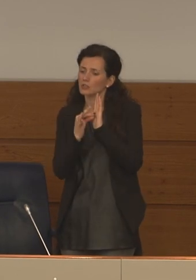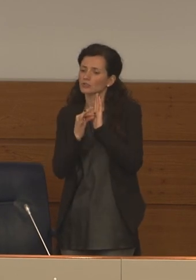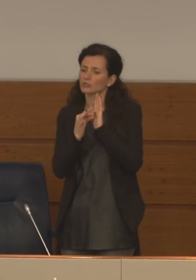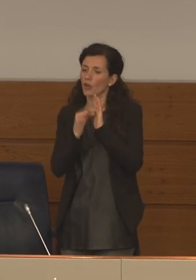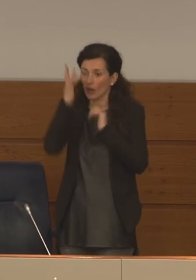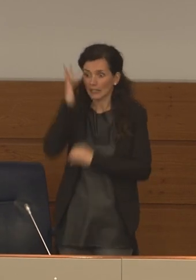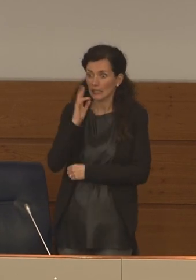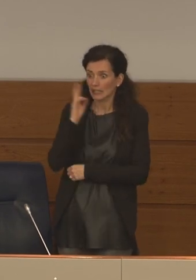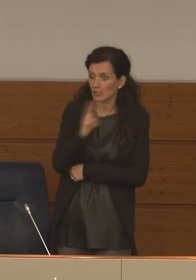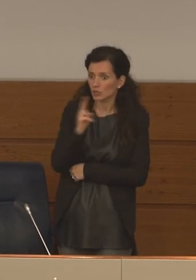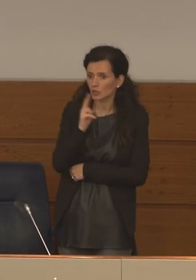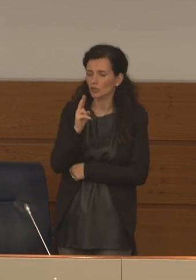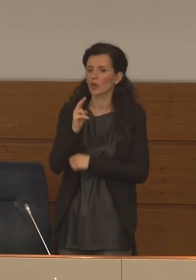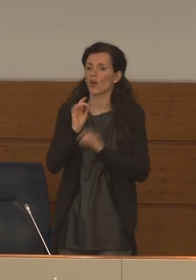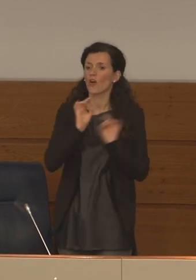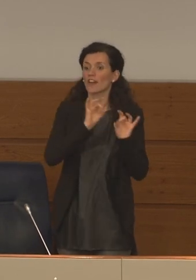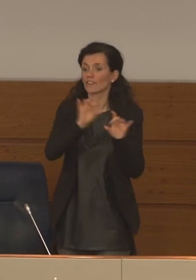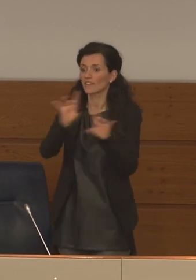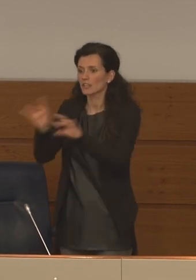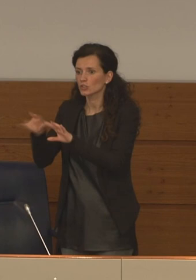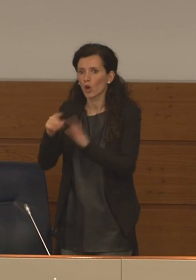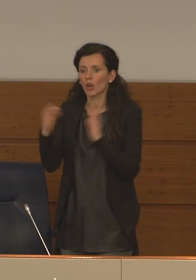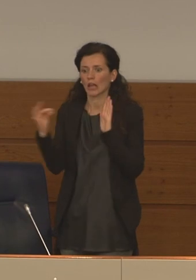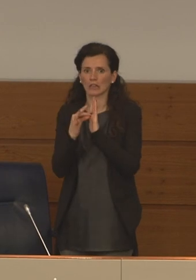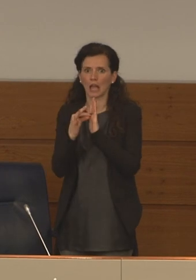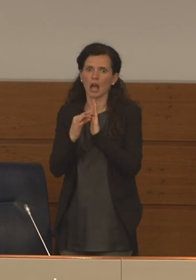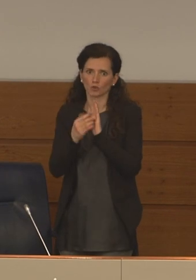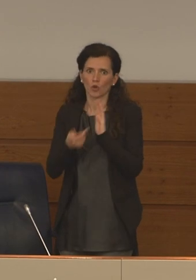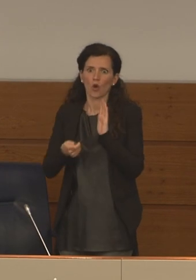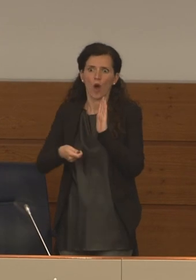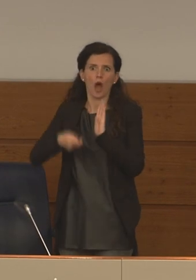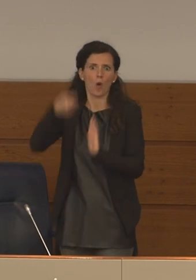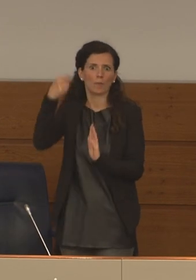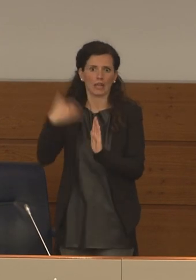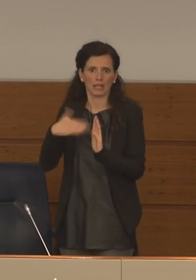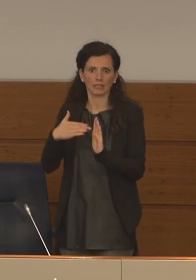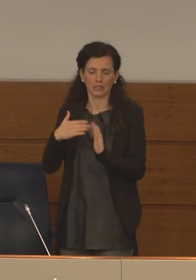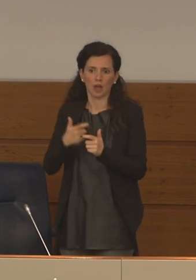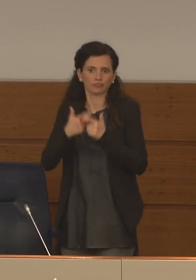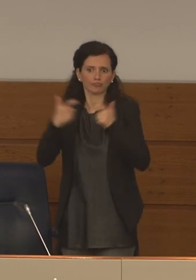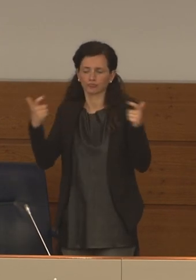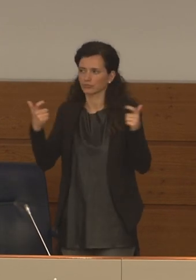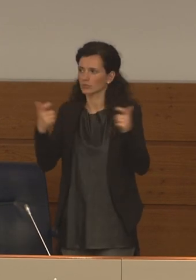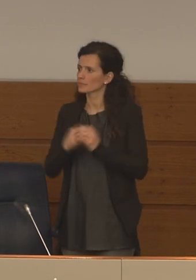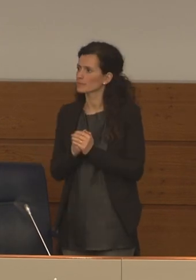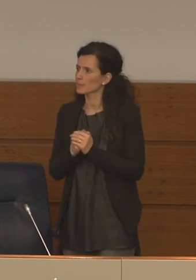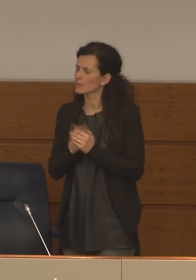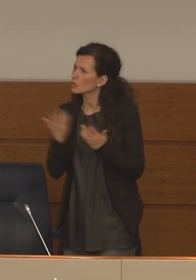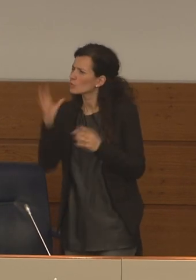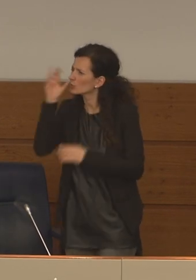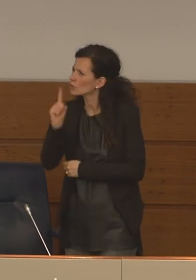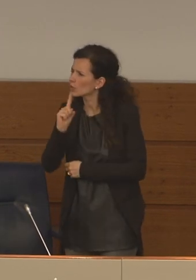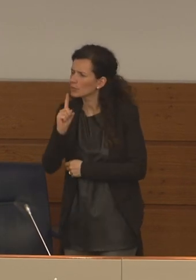malattia sembra dell'infezione in generale sembra più alto di quello che è cioè se noi considerato come